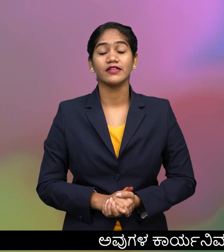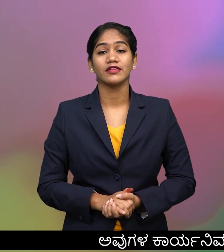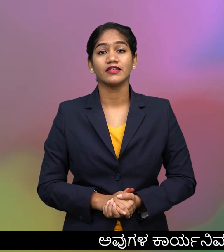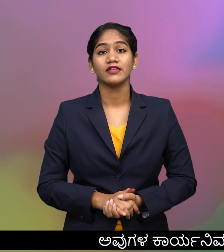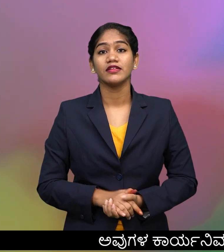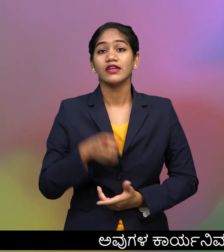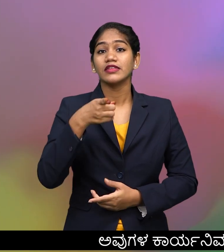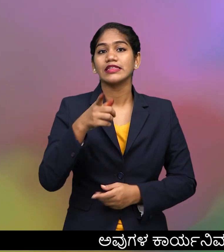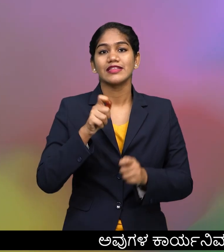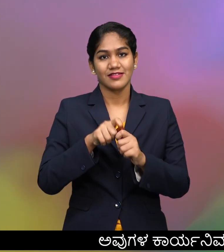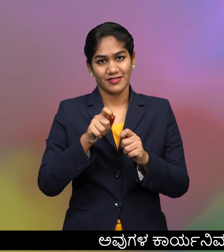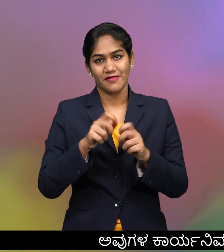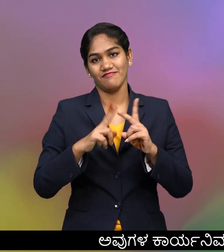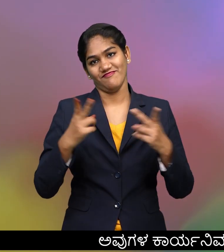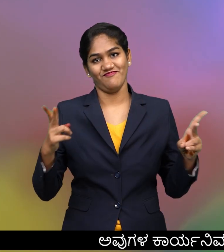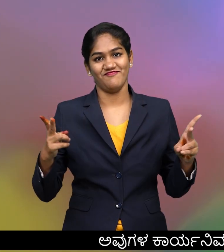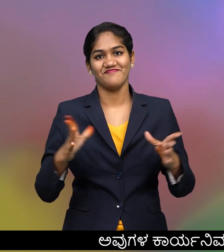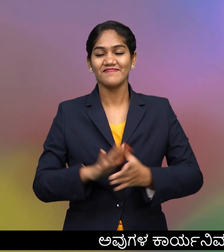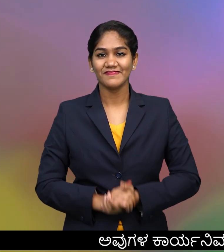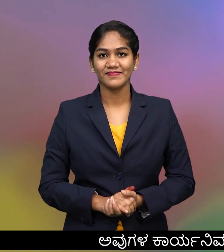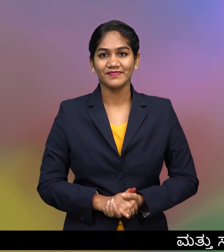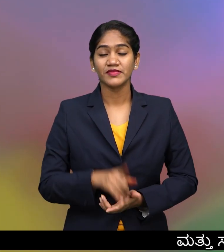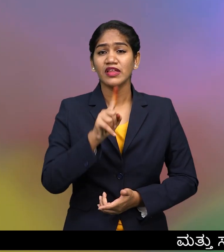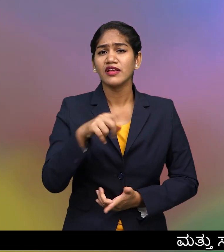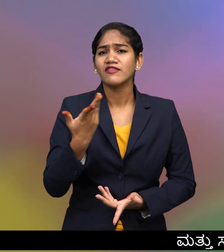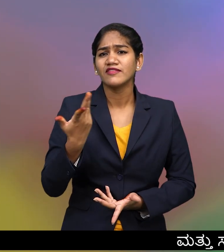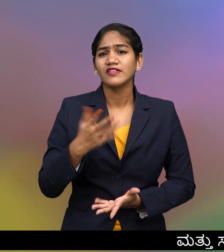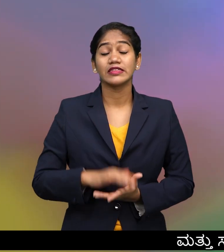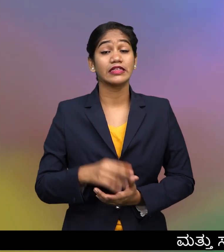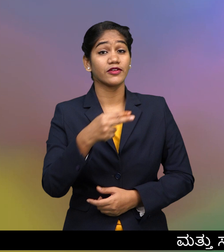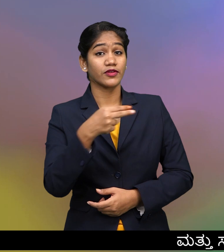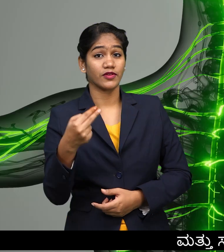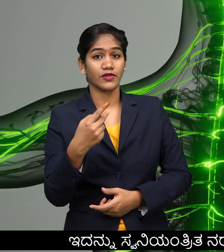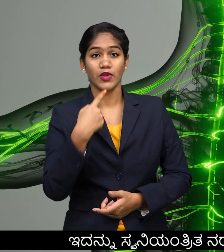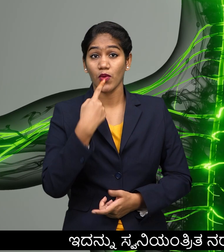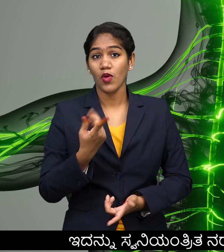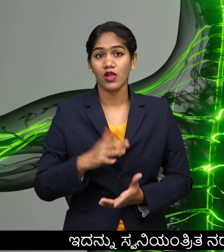ಅವುಗಳ ಕಾರ್ಯನಿರ್ವಹಣೆಯನ್ನು ನಿಯಂತ್ರಿಸುತ್ತದೆ ಮತ್ತು ಸಂಯೋಜಿಸುತ್ತದೆ. ಇದನ್ನು